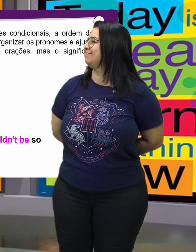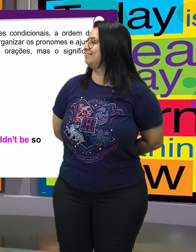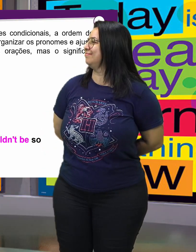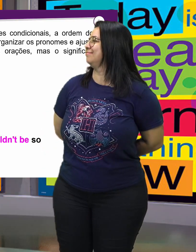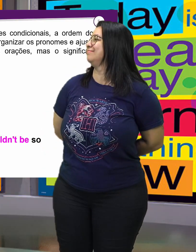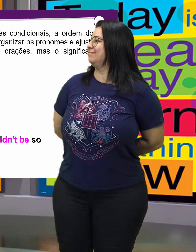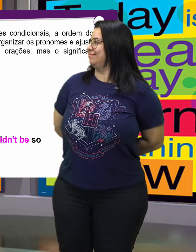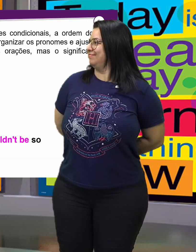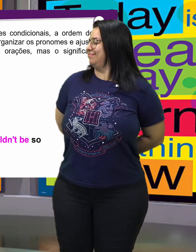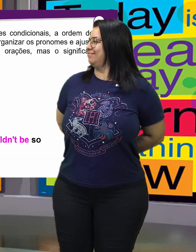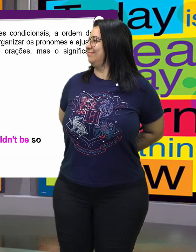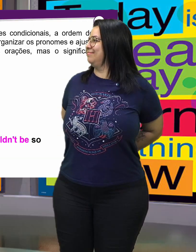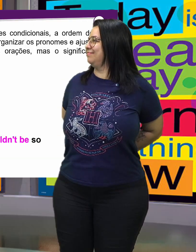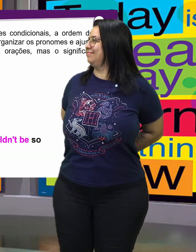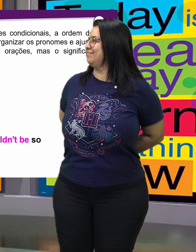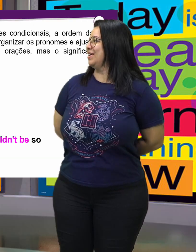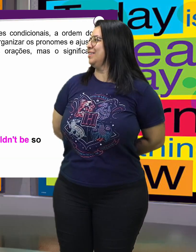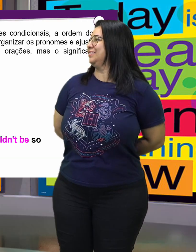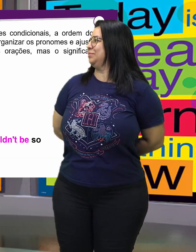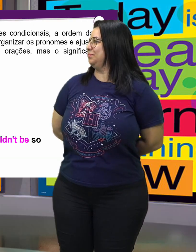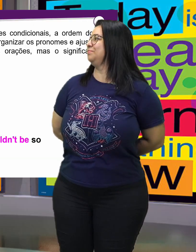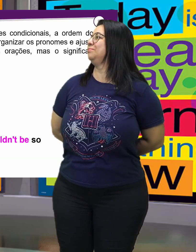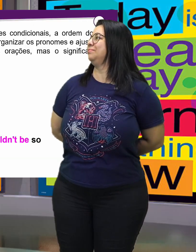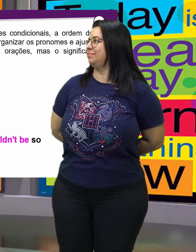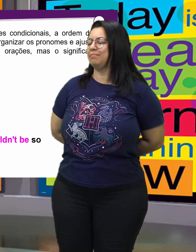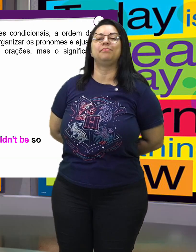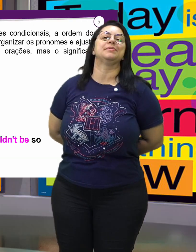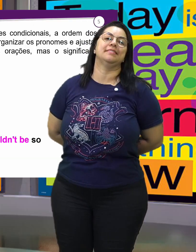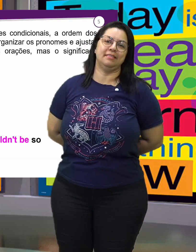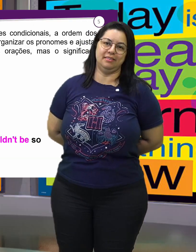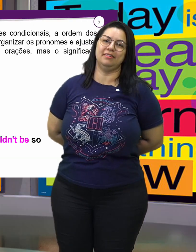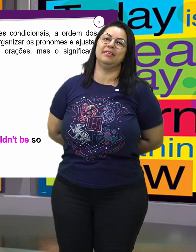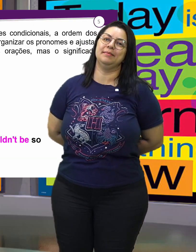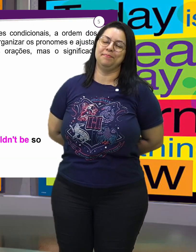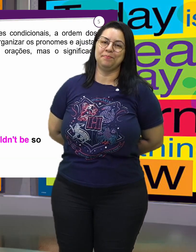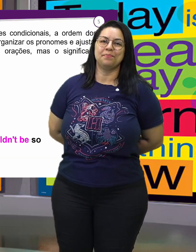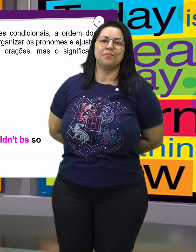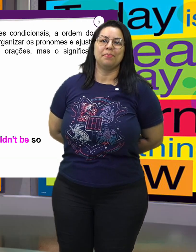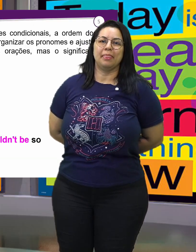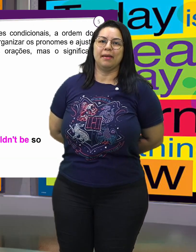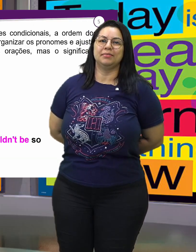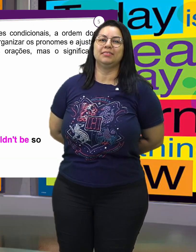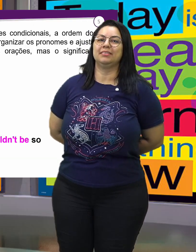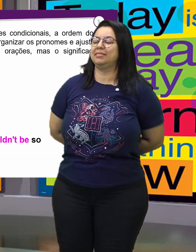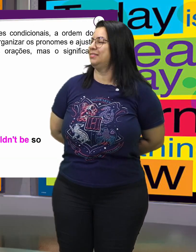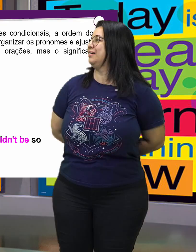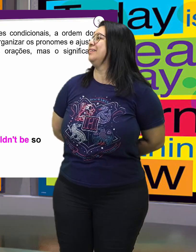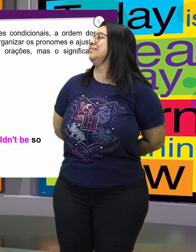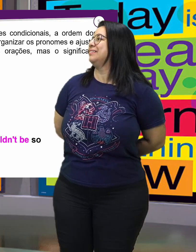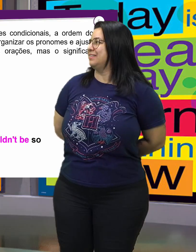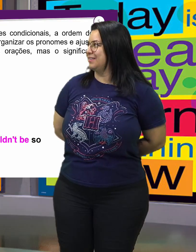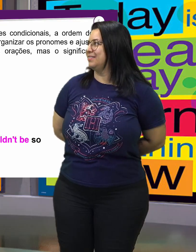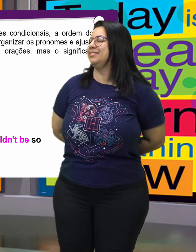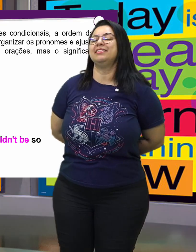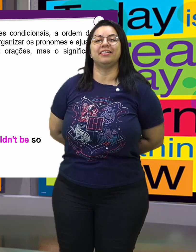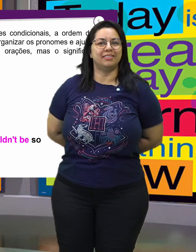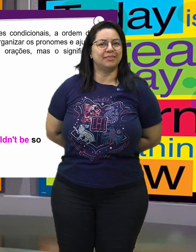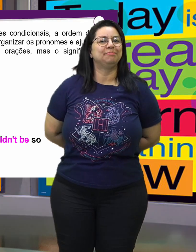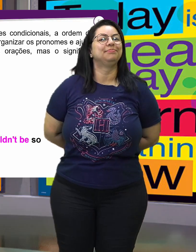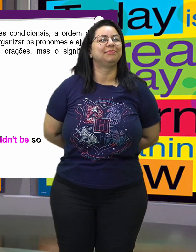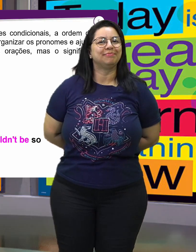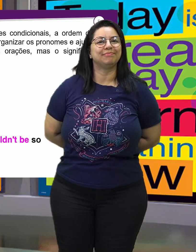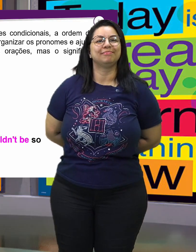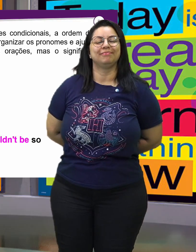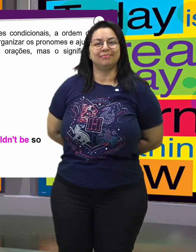sim, frases na negativa e interrogativa usando a second conditional, sim. Só que aí você vai usar aquele auxiliar do passado, que é o